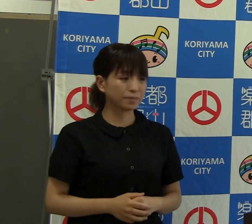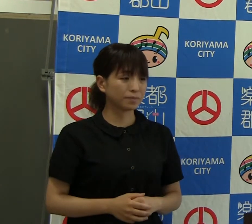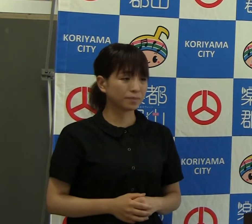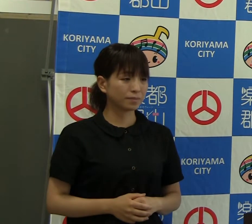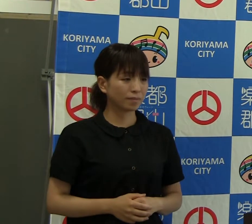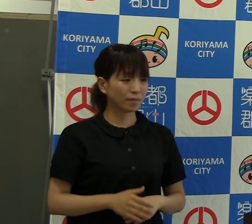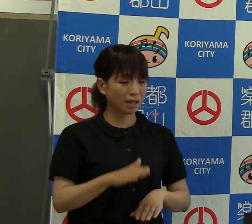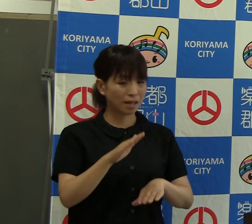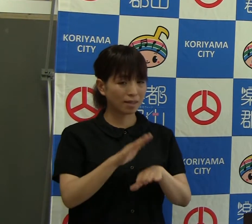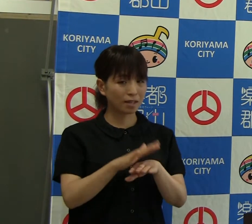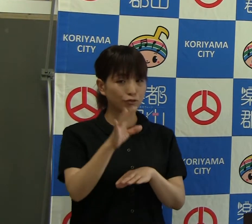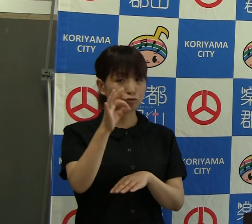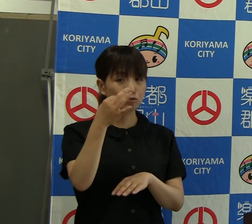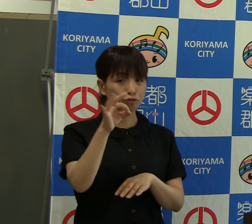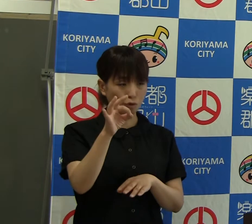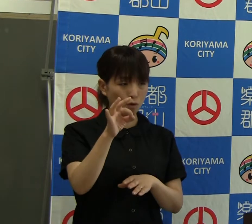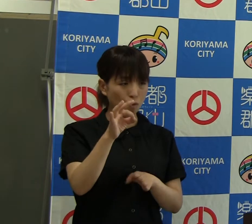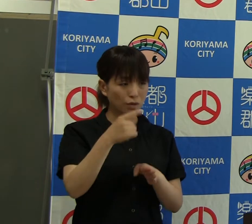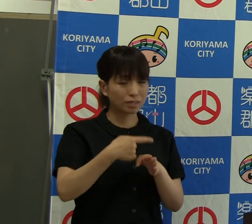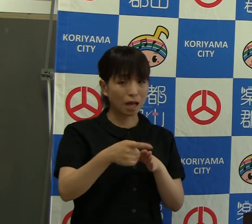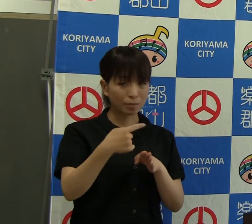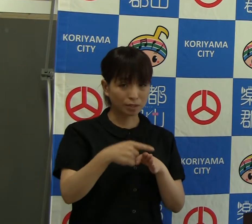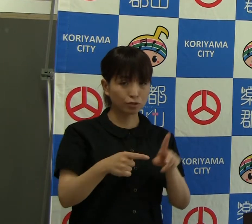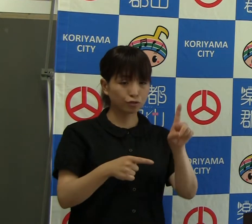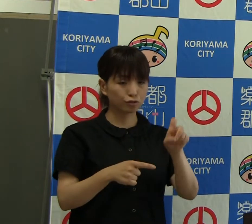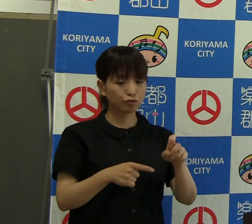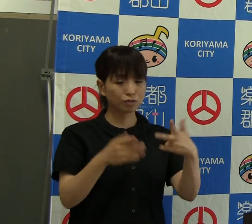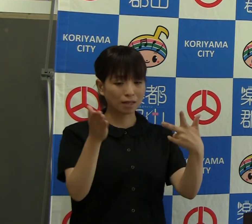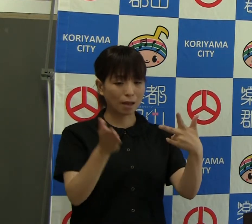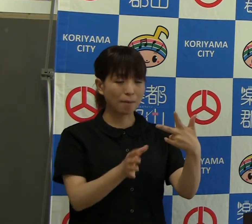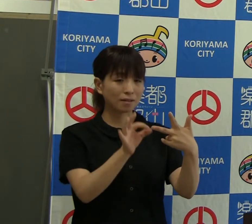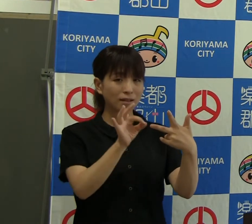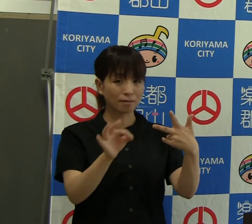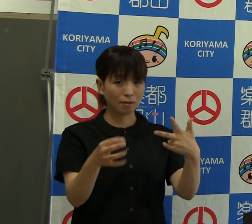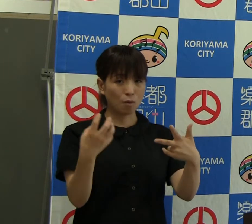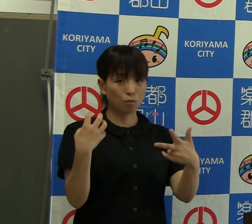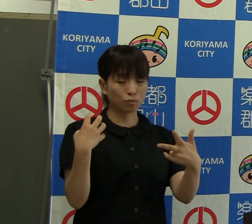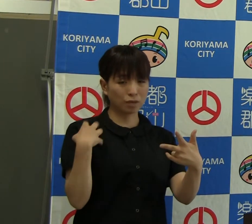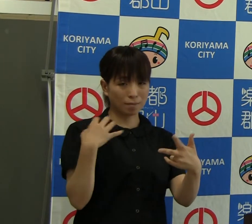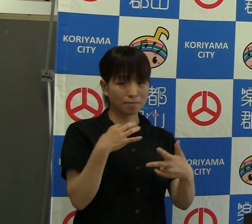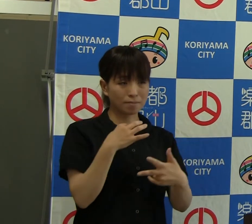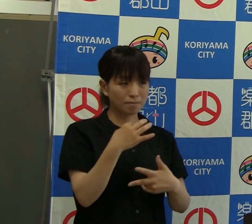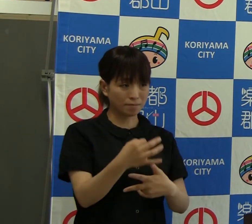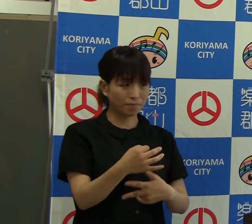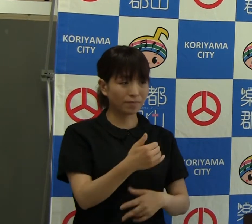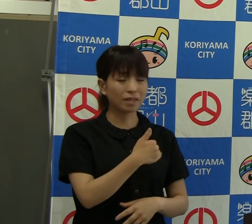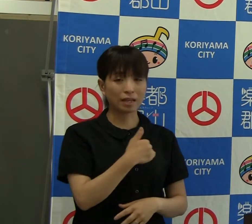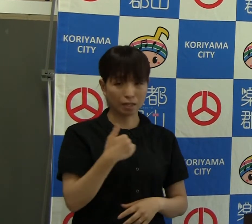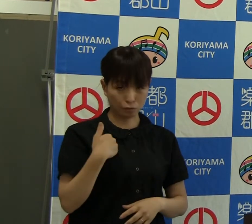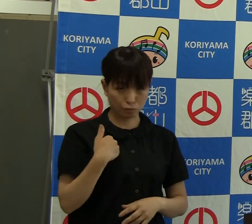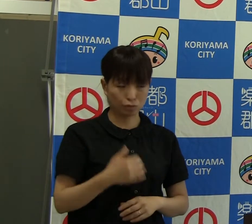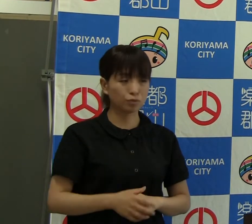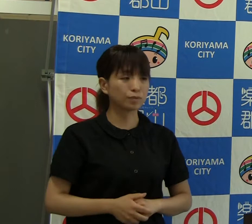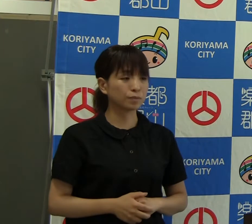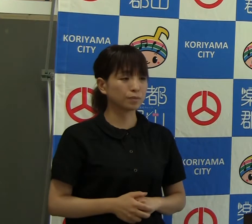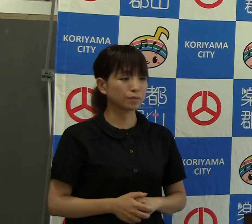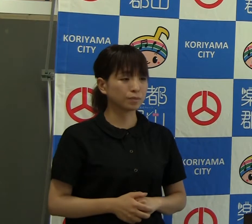あ、手数料サービス、まあ、17% を負担いただけるっていうことになるわけですよ